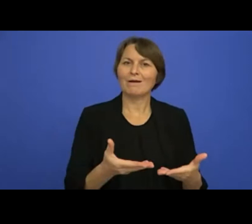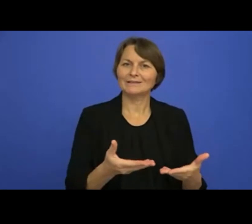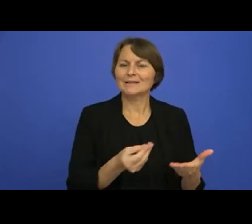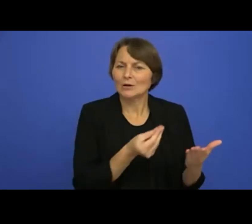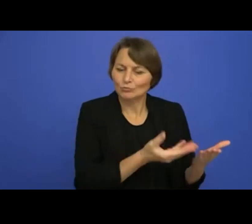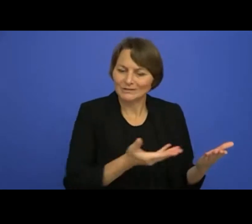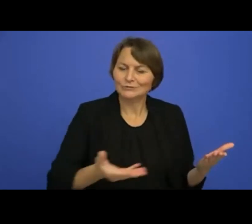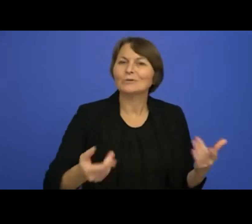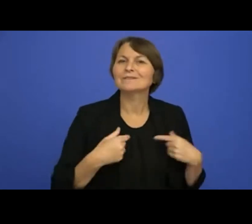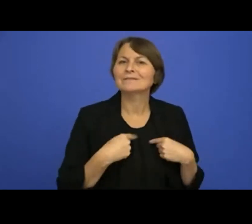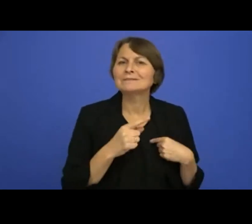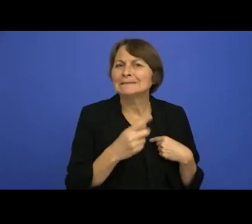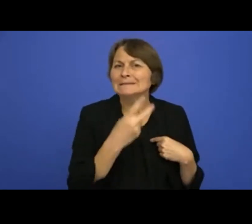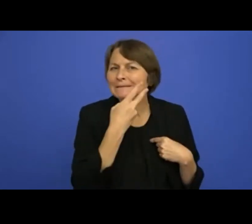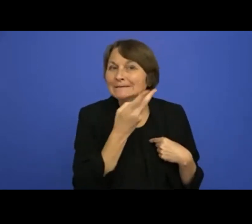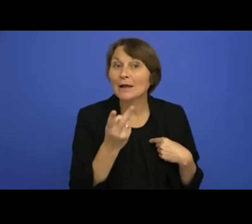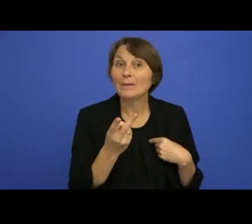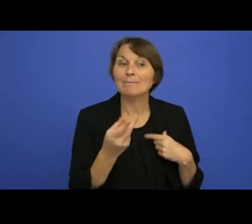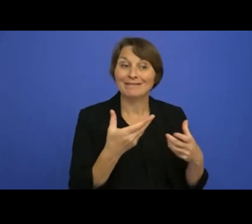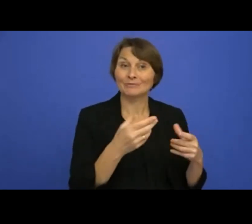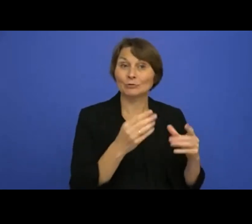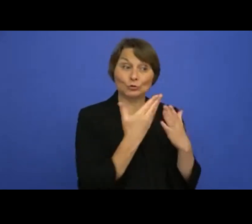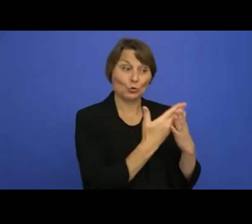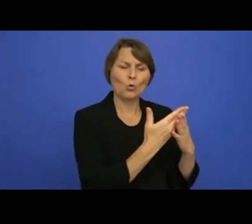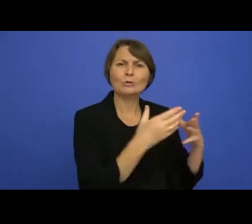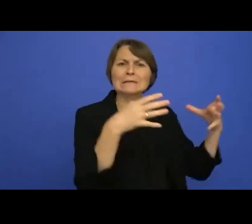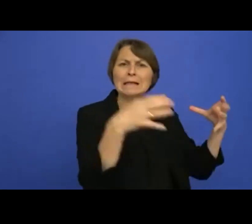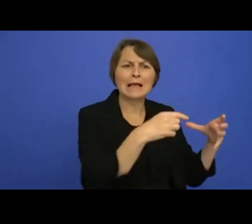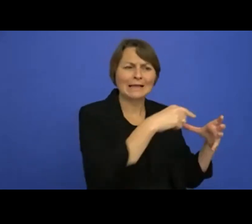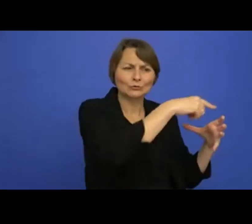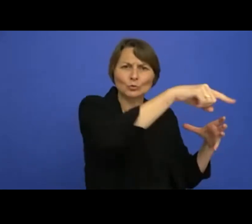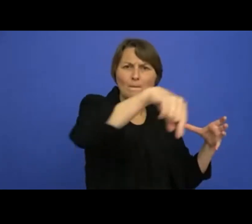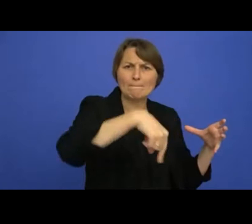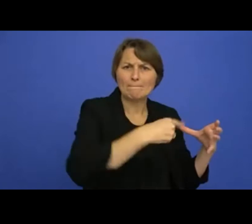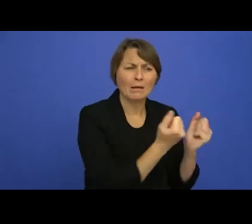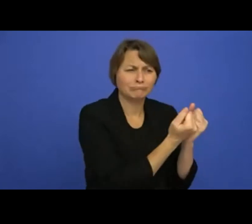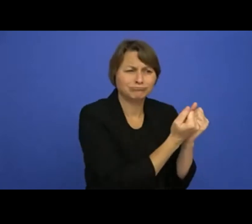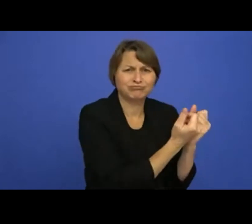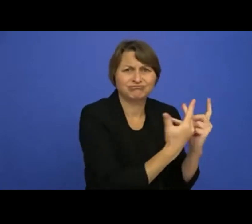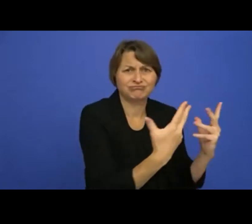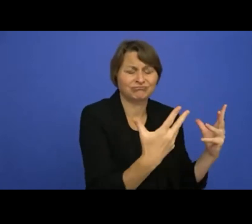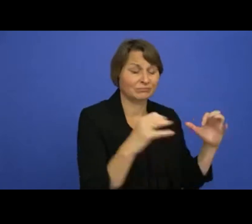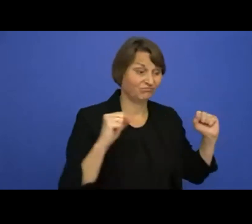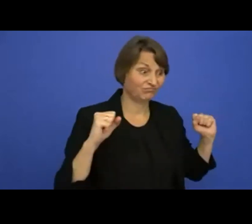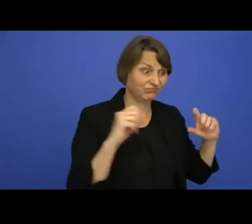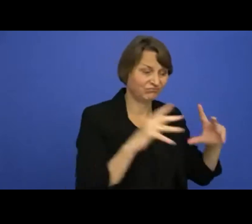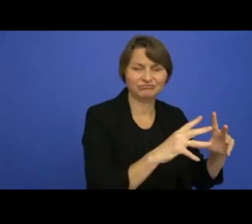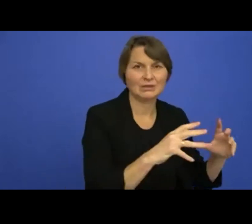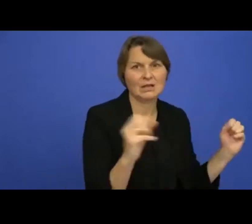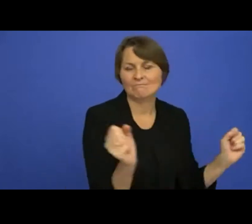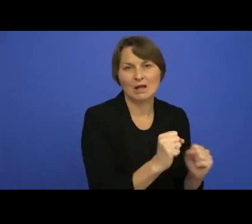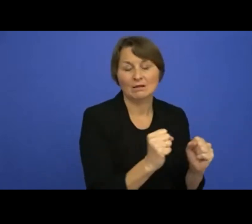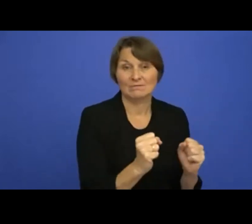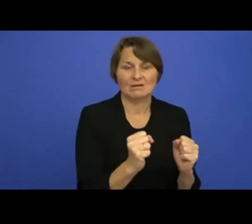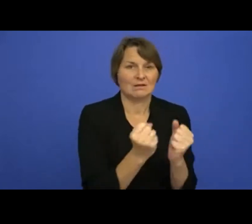des formations tout au long de leur carrière, etc. Alors, on sait parfois aussi que la taille des effectifs, souvent, les